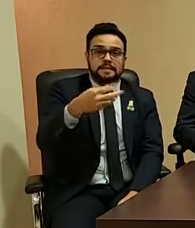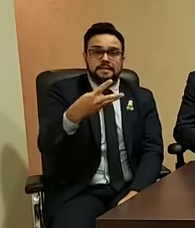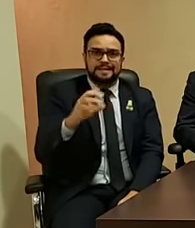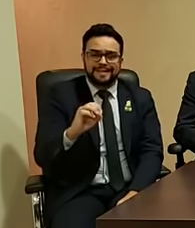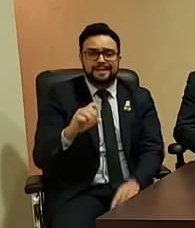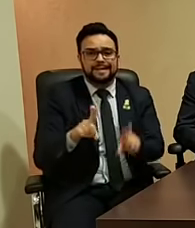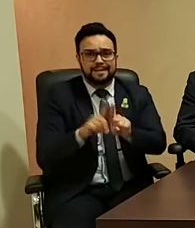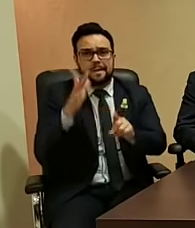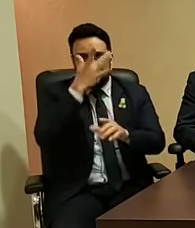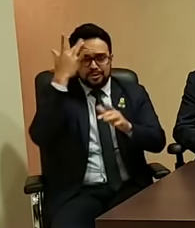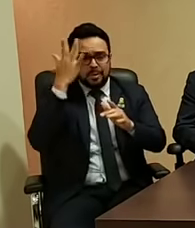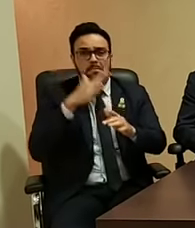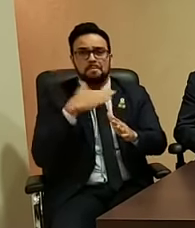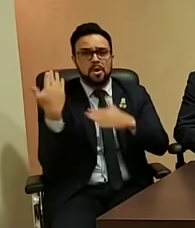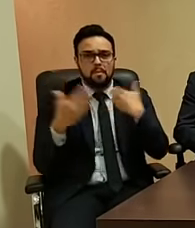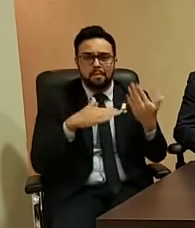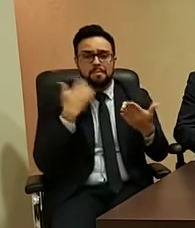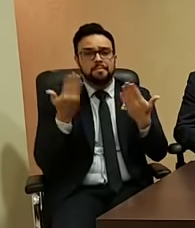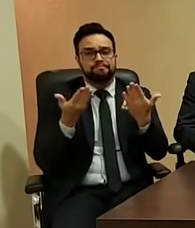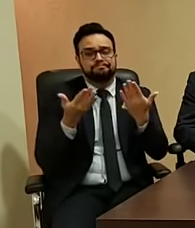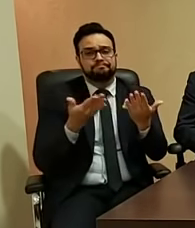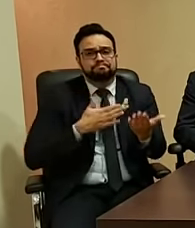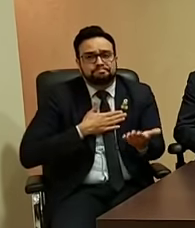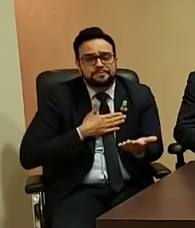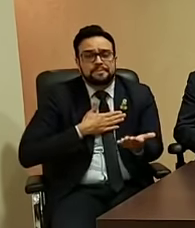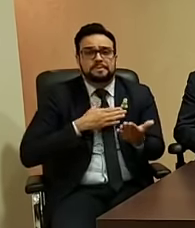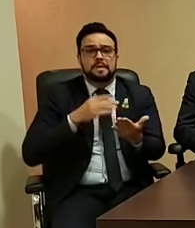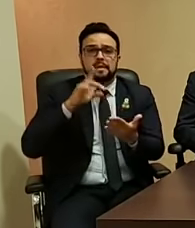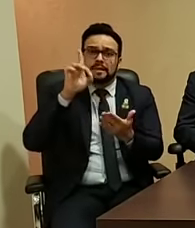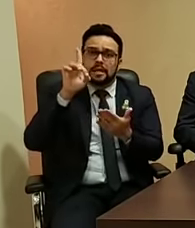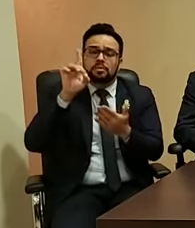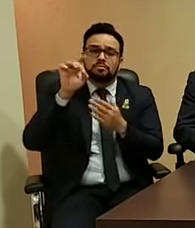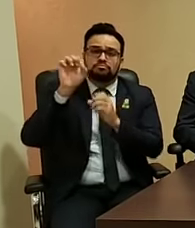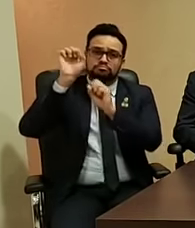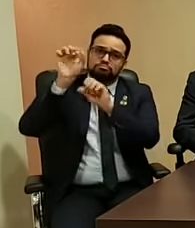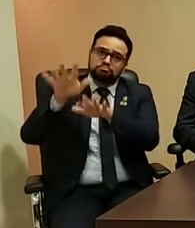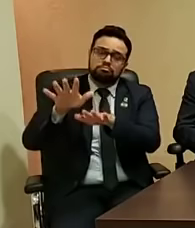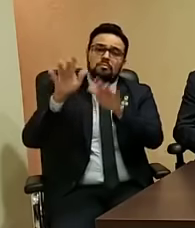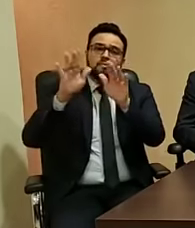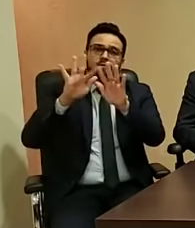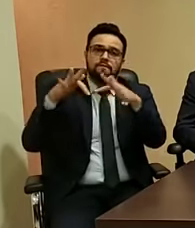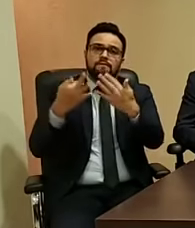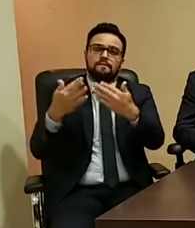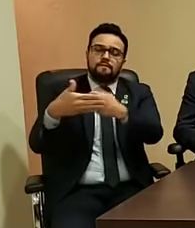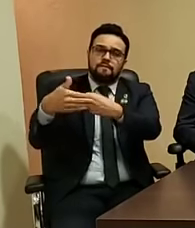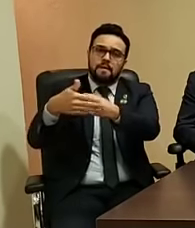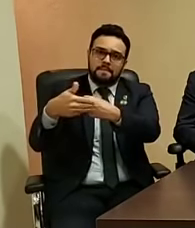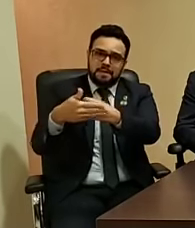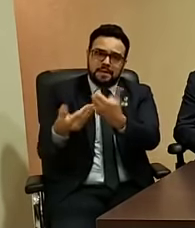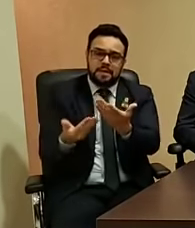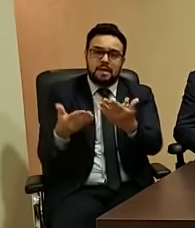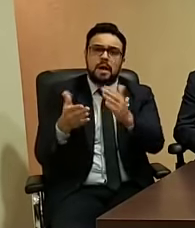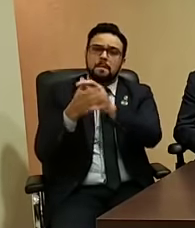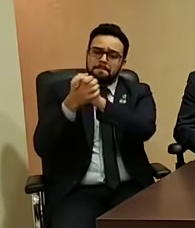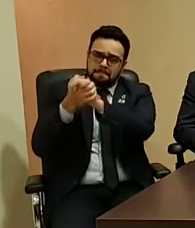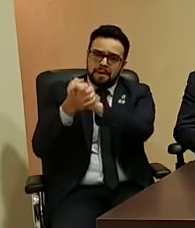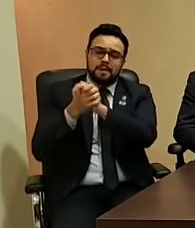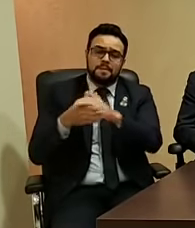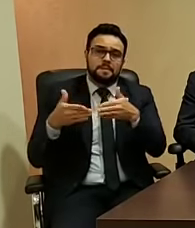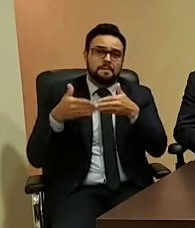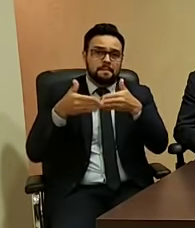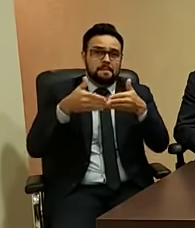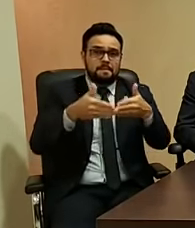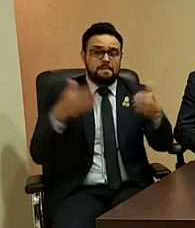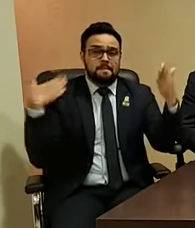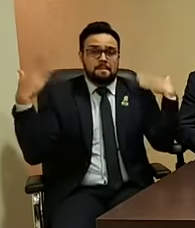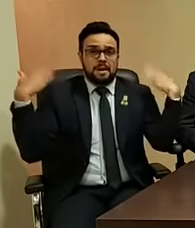Então, te lamento, pede a Deus conforte às famílias. E parabeniza a nossa Marinha do Brasil pela presteza